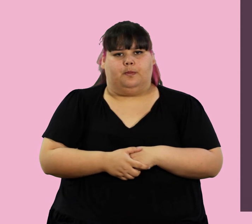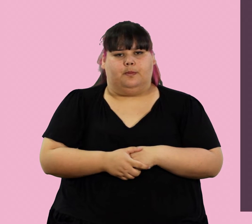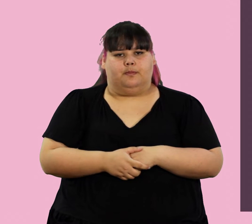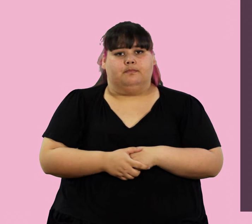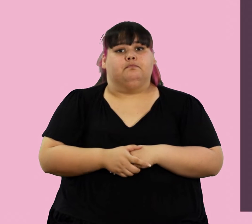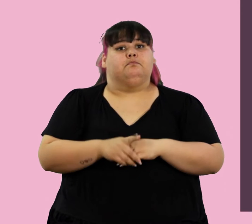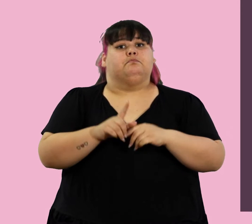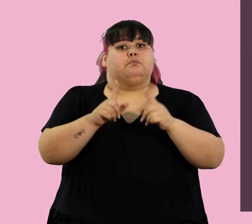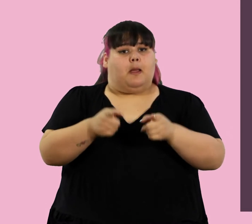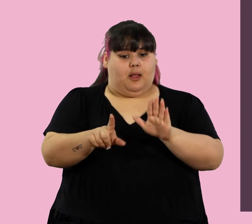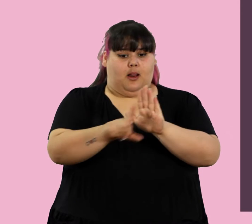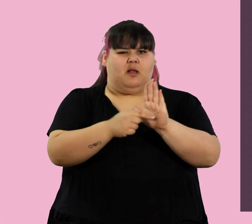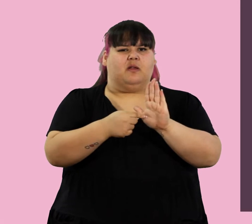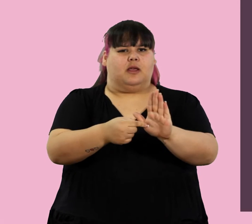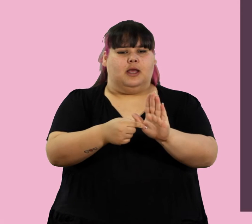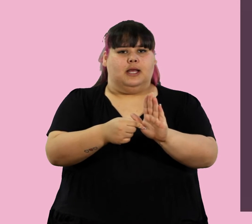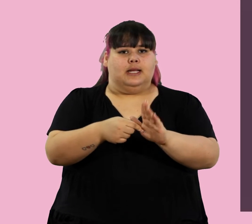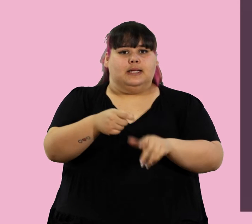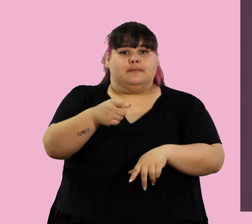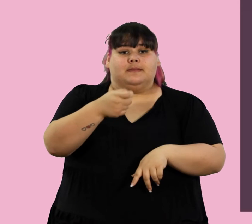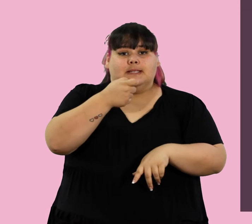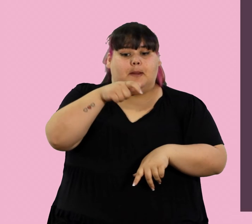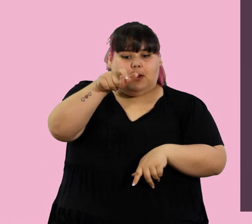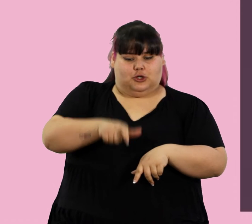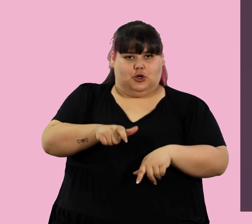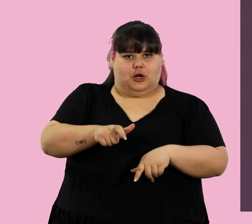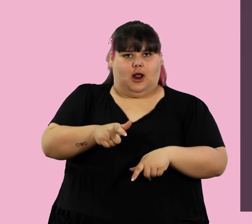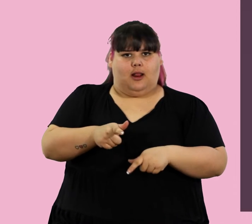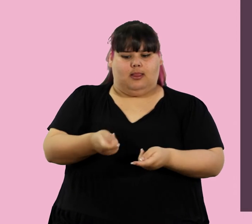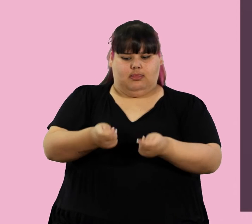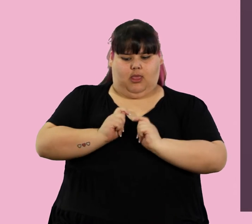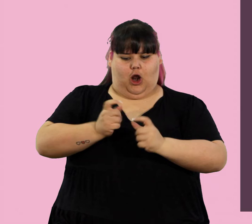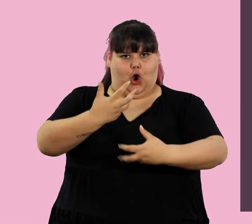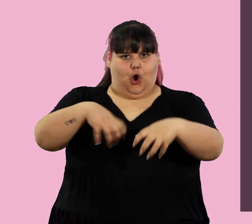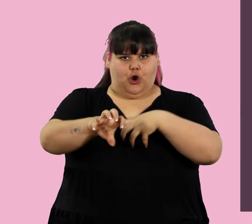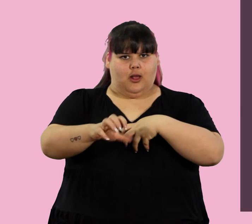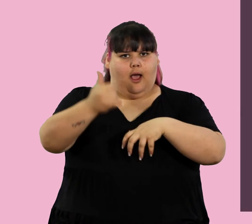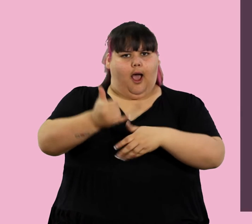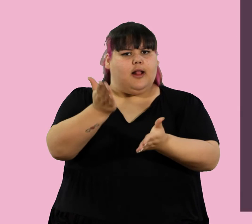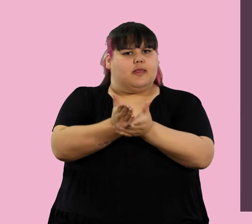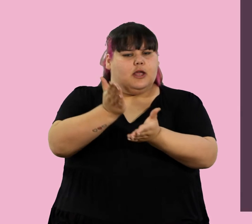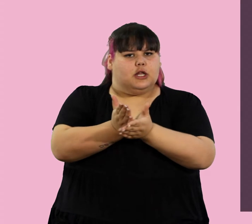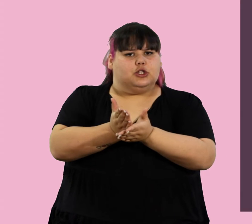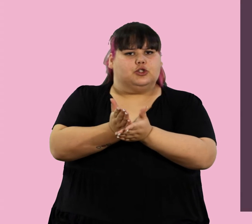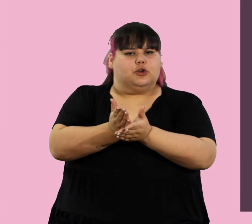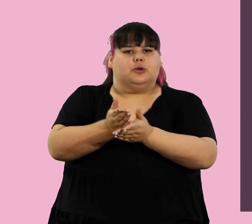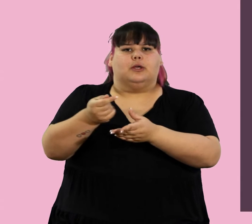Además, dispone que el paciente trasplantado tiene el derecho a la atención integral y cobertura